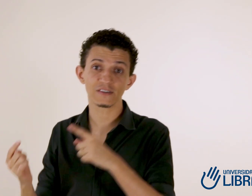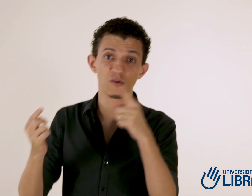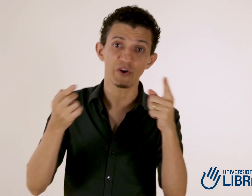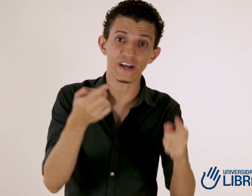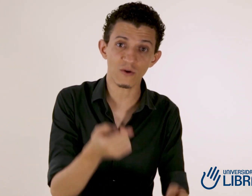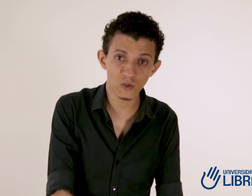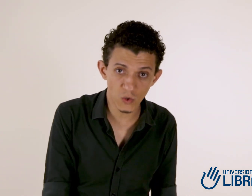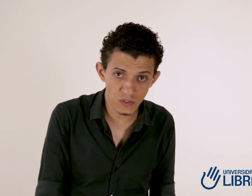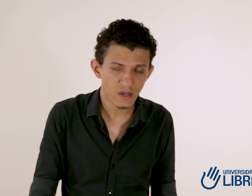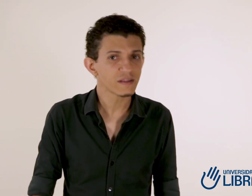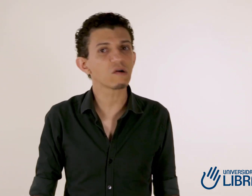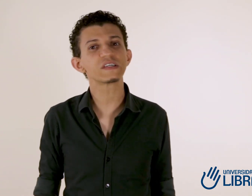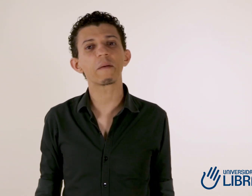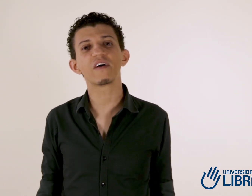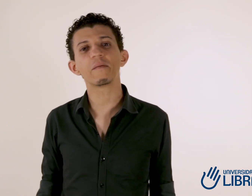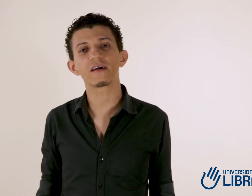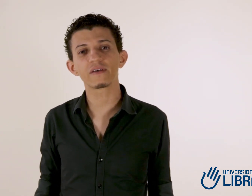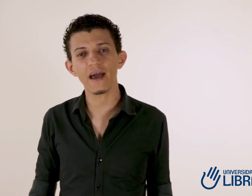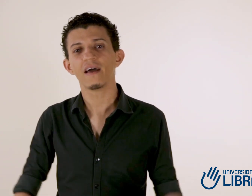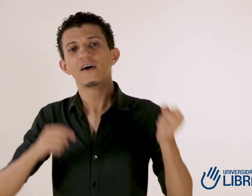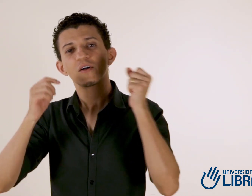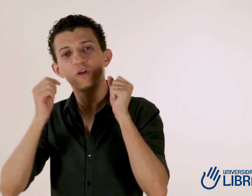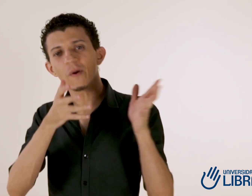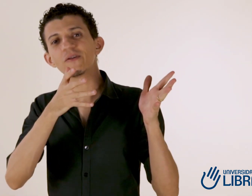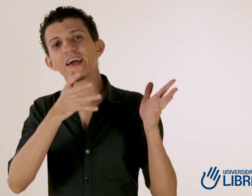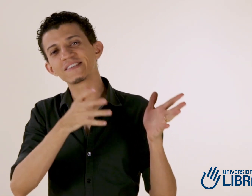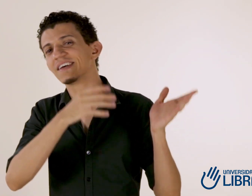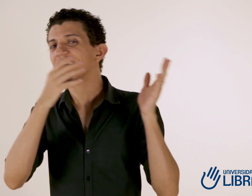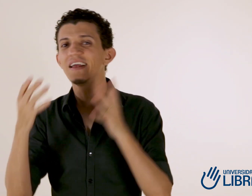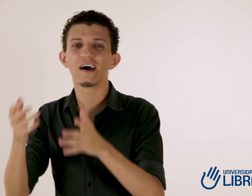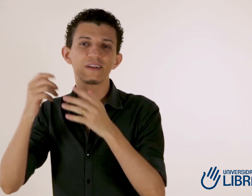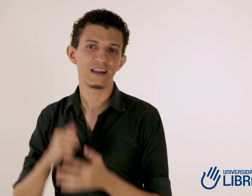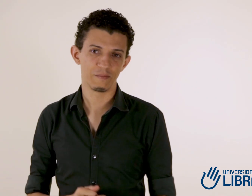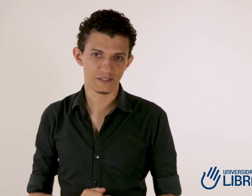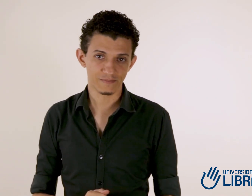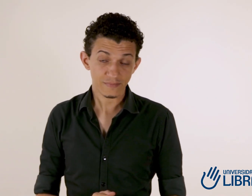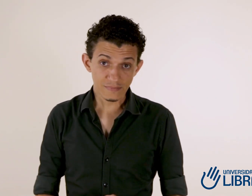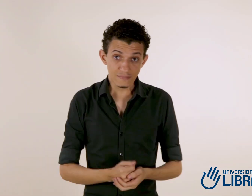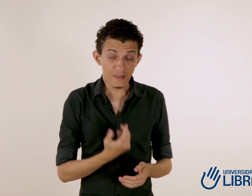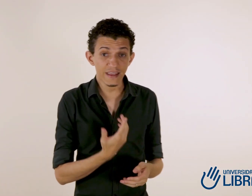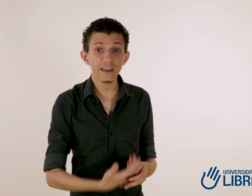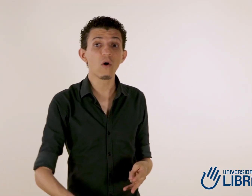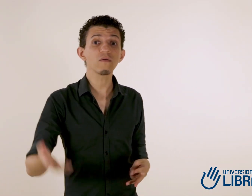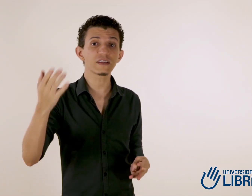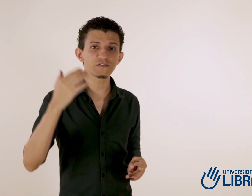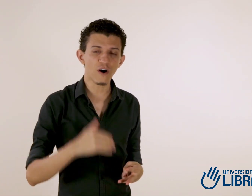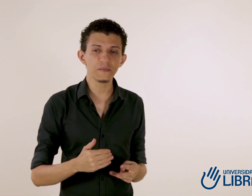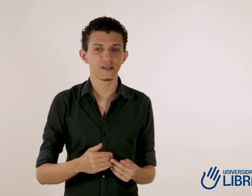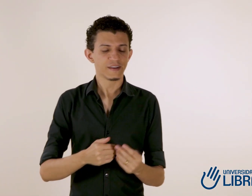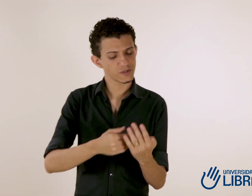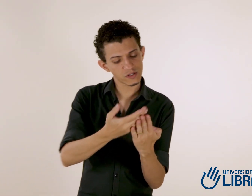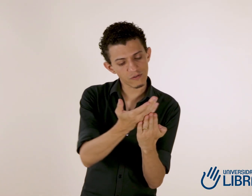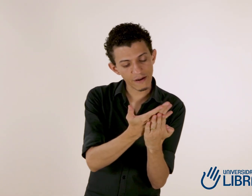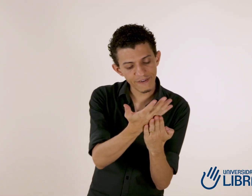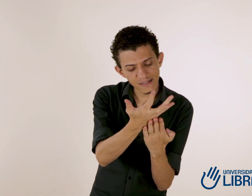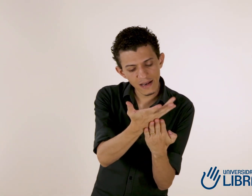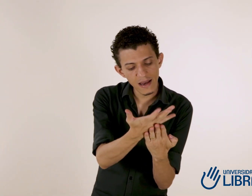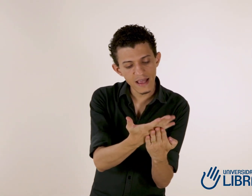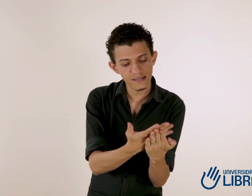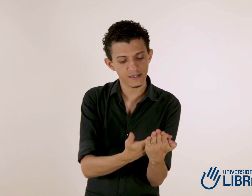se comunicar com os surdos, teu cérebro vai lembrar do quê? Do português e não da Libras. E outras formas, pessoas vão lá e fazem listas